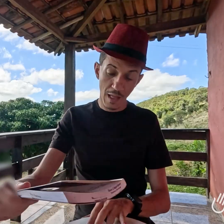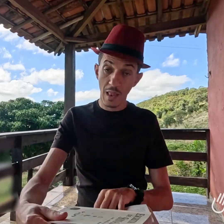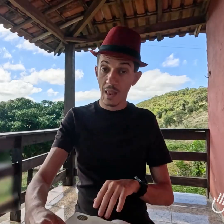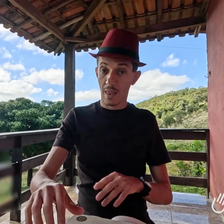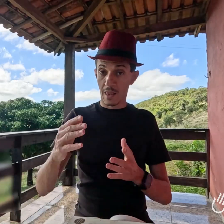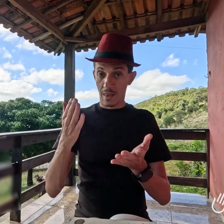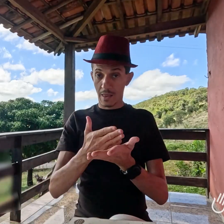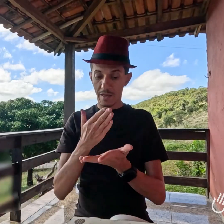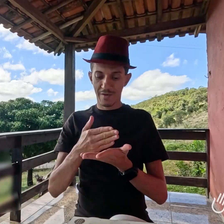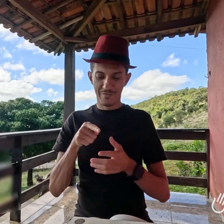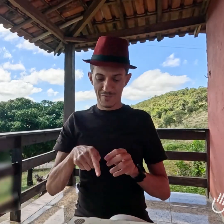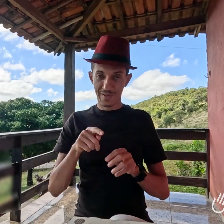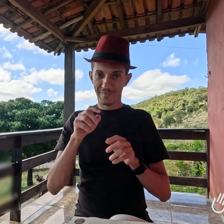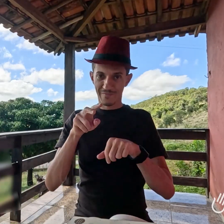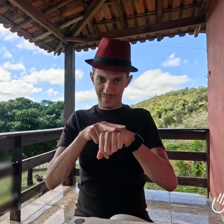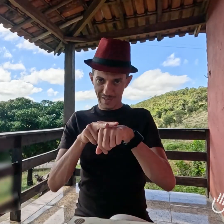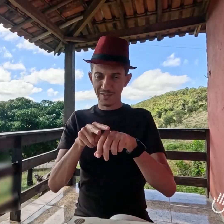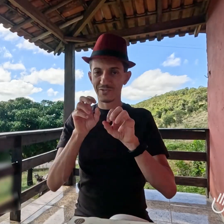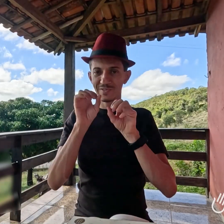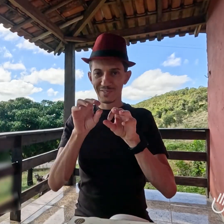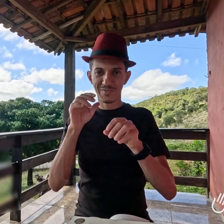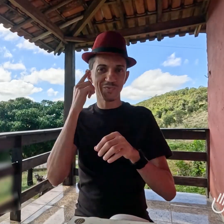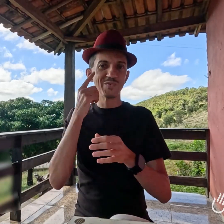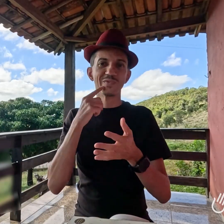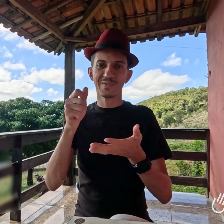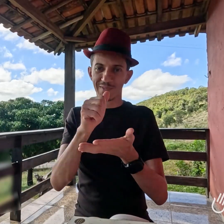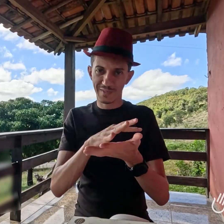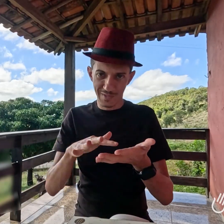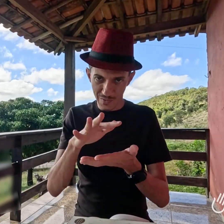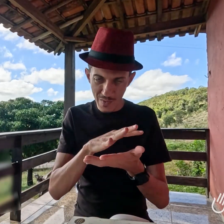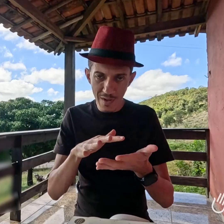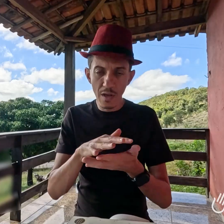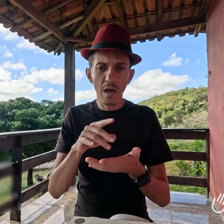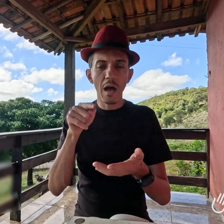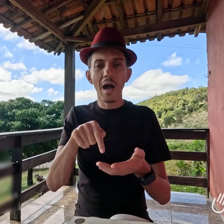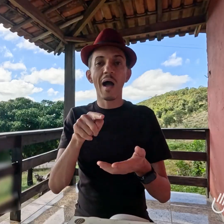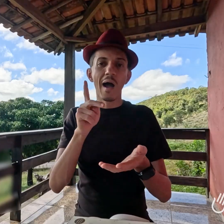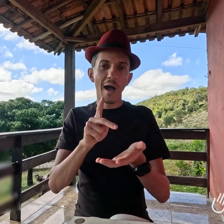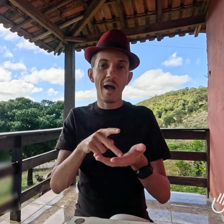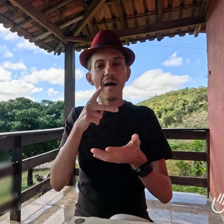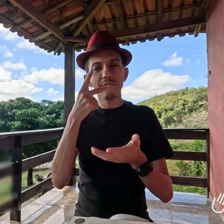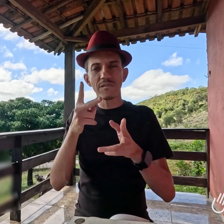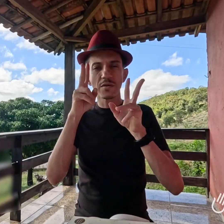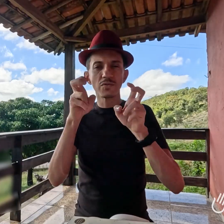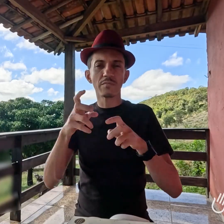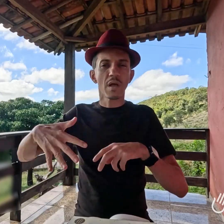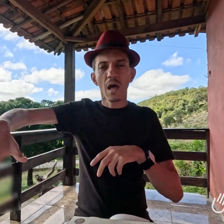são infinitos exemplos que tem aqui dentro em escrita de sinais, trazendo essa possibilidade.